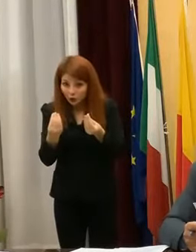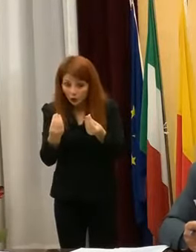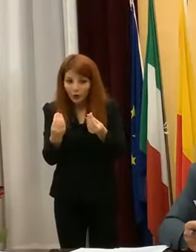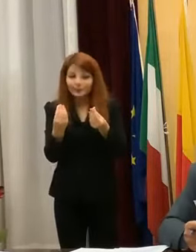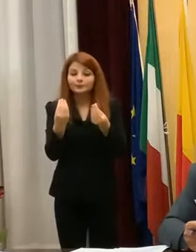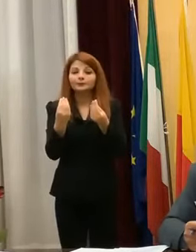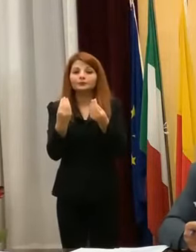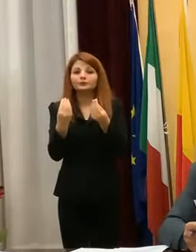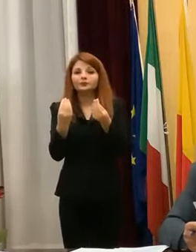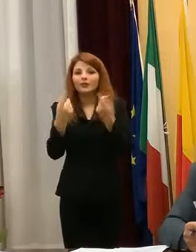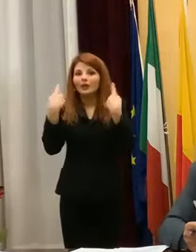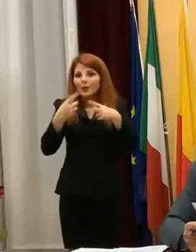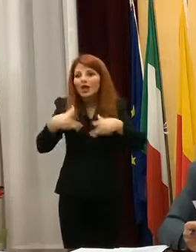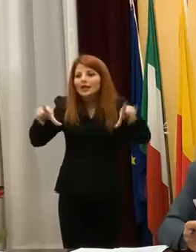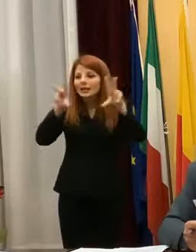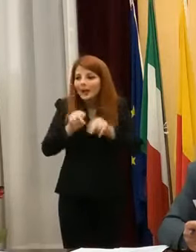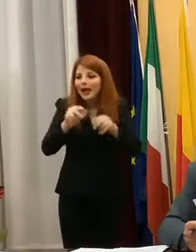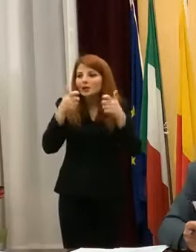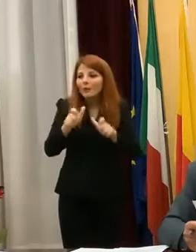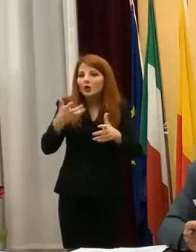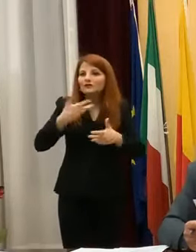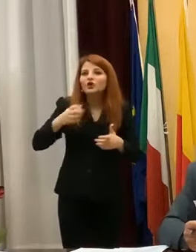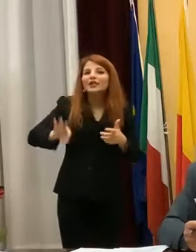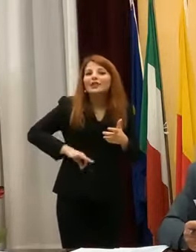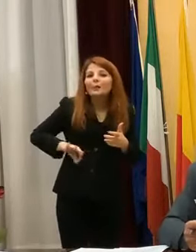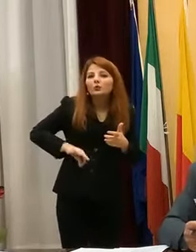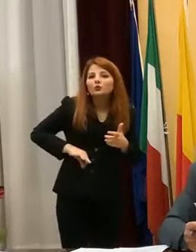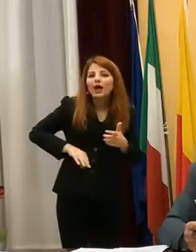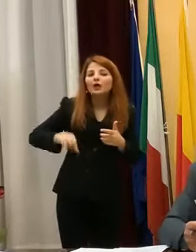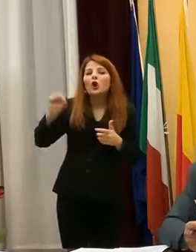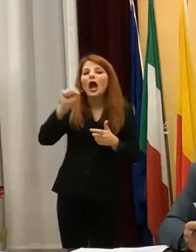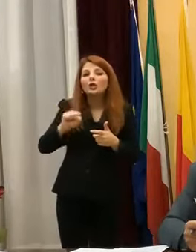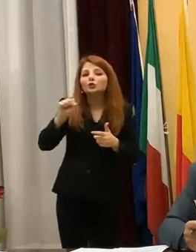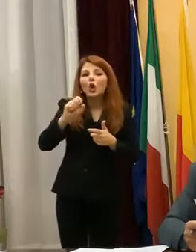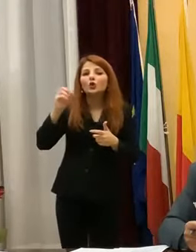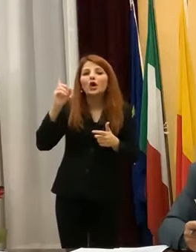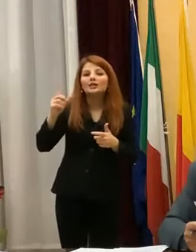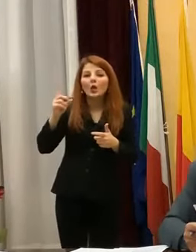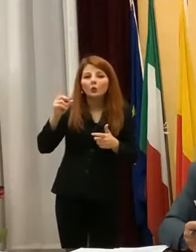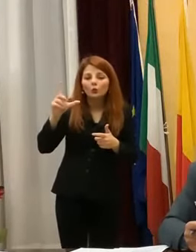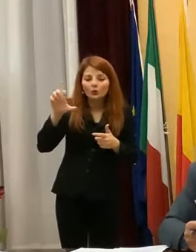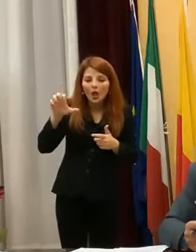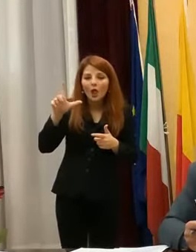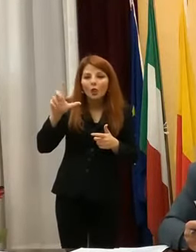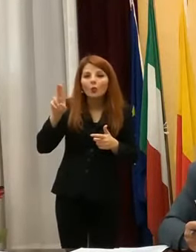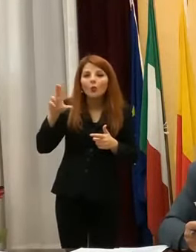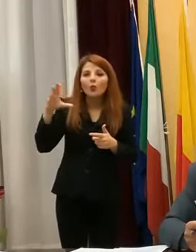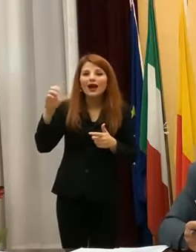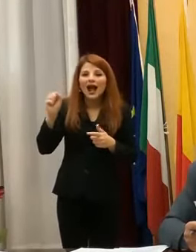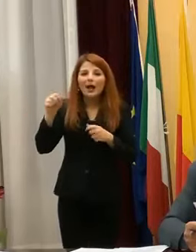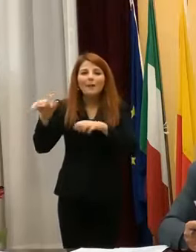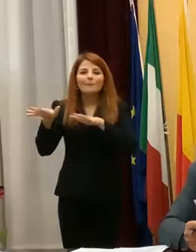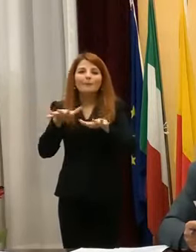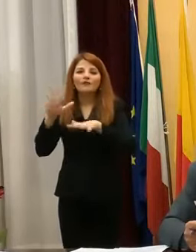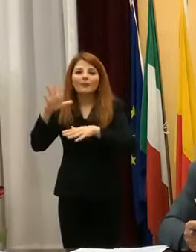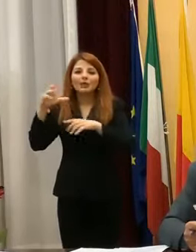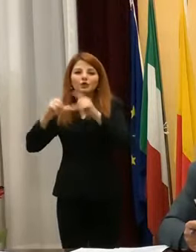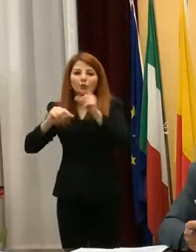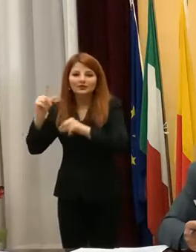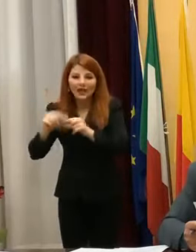deputato Antonio De Luca di 5 Stelle e dell'ex deputato Beppe Picciolo, che durante una